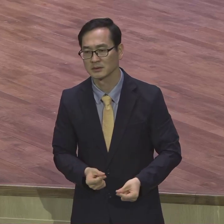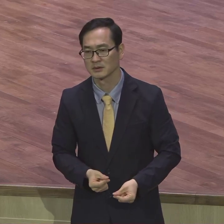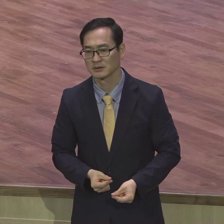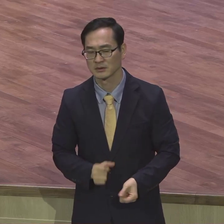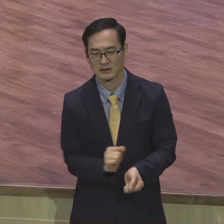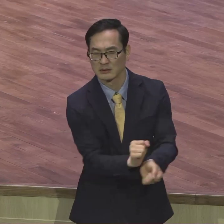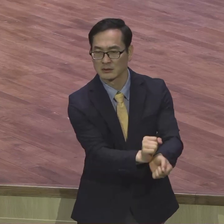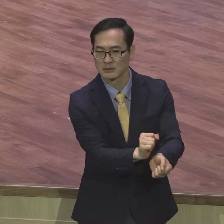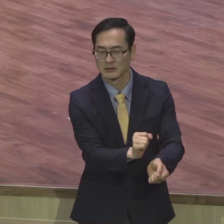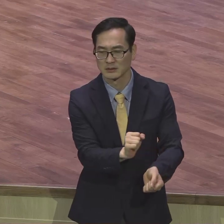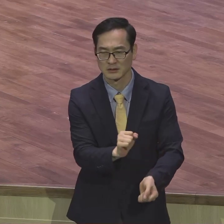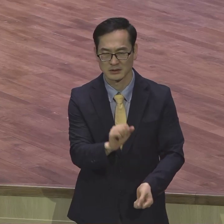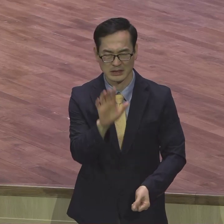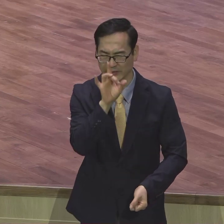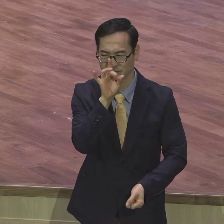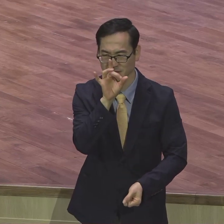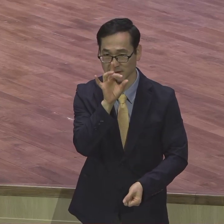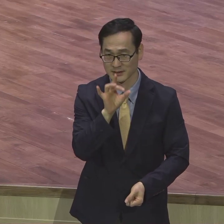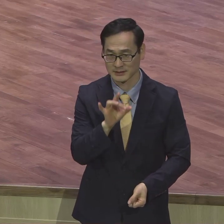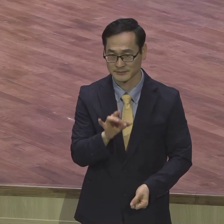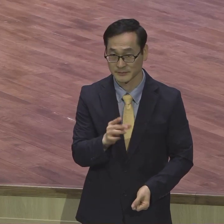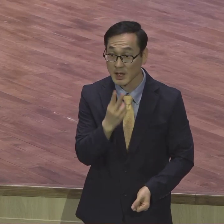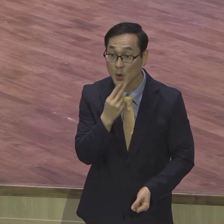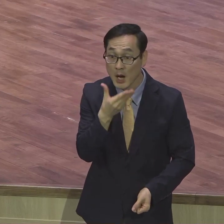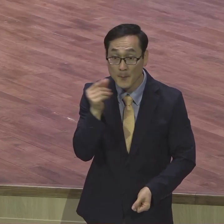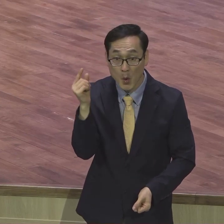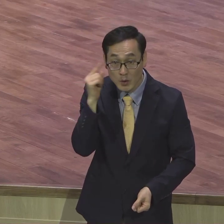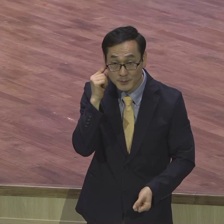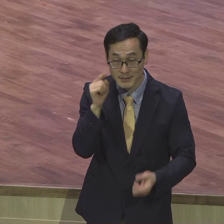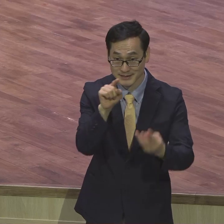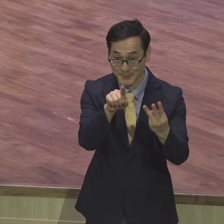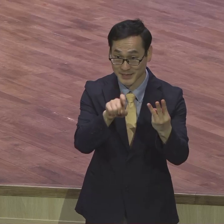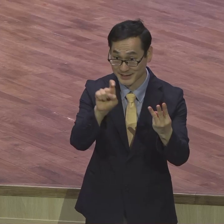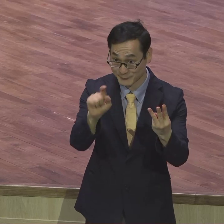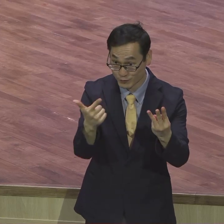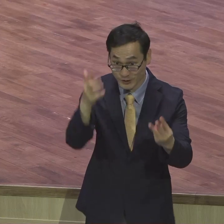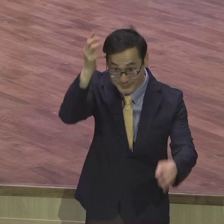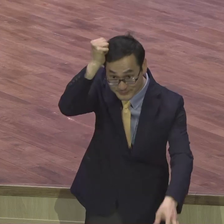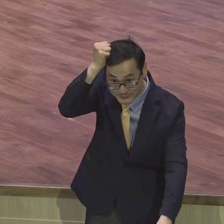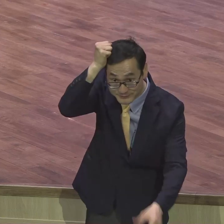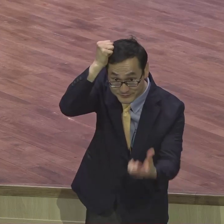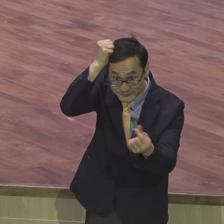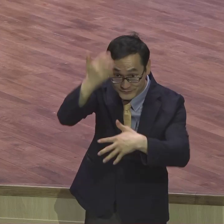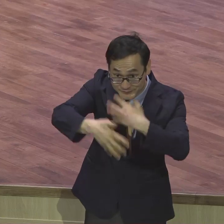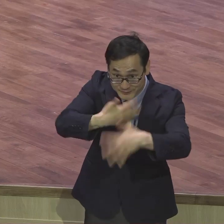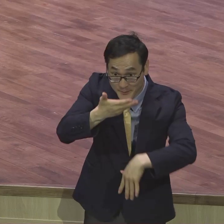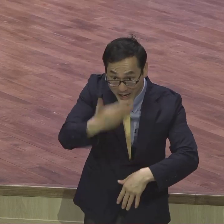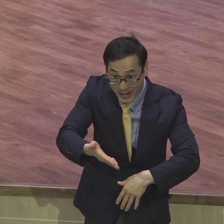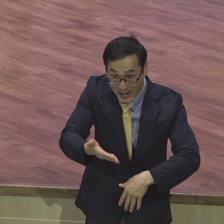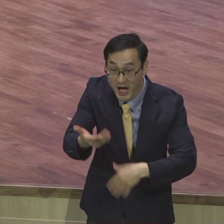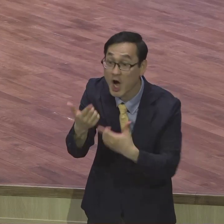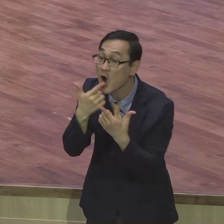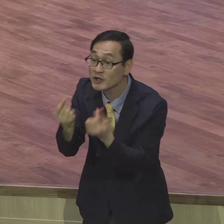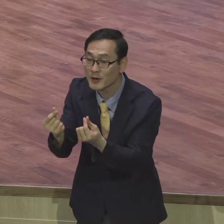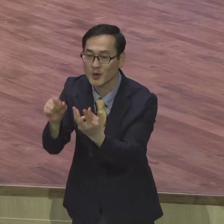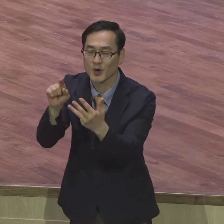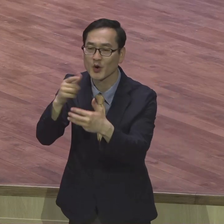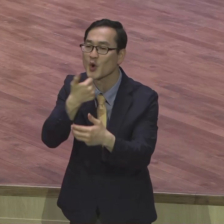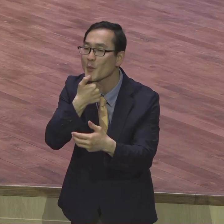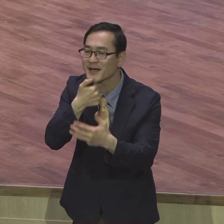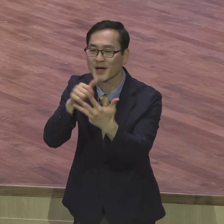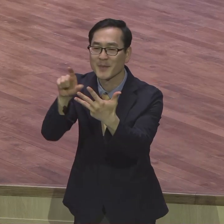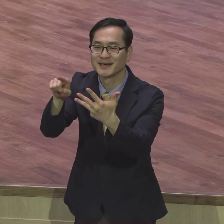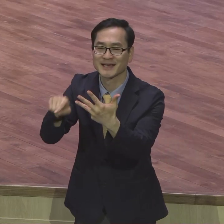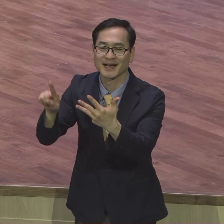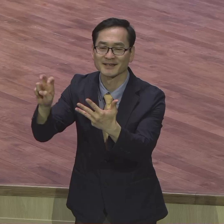여러분이 요한봉원 3장 10절을 암송하듯이 로마서 8장 1절 2절을 암송하지 바랍니다. 암송해보세요. 그래서 서로 각 기관